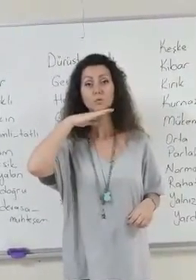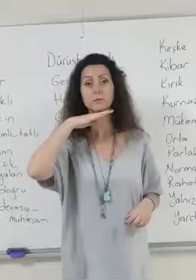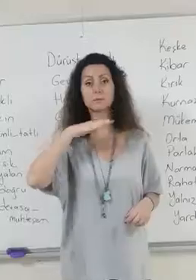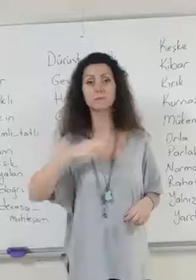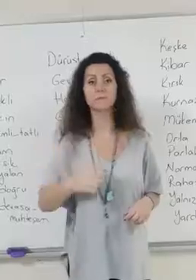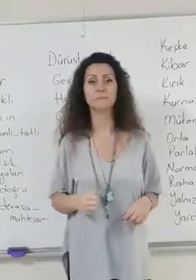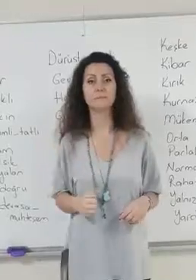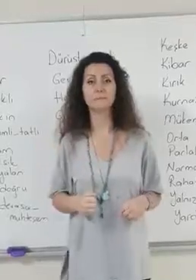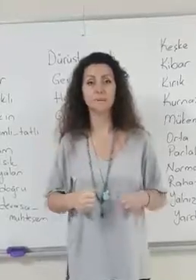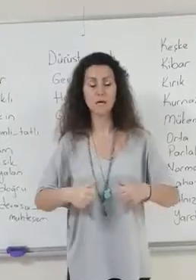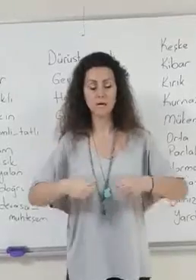savaş,